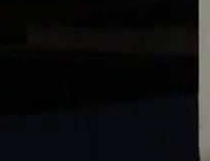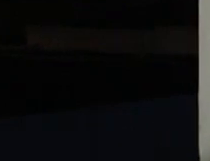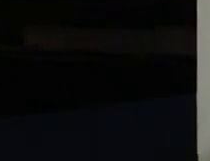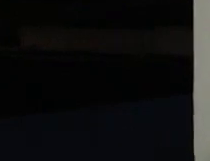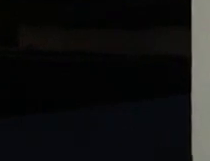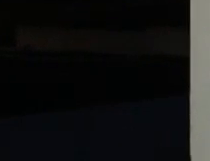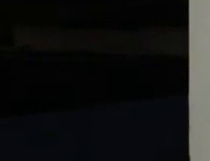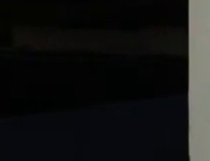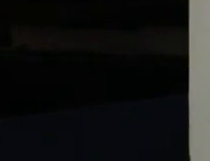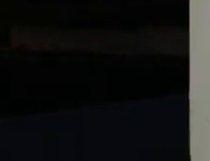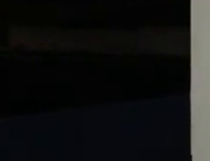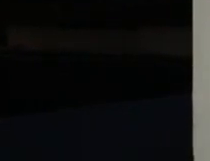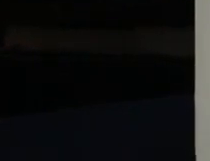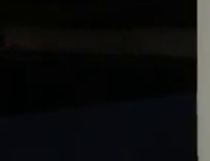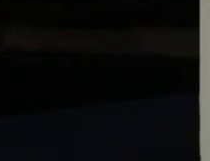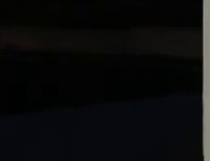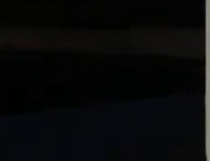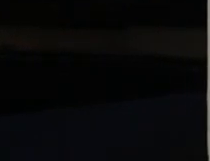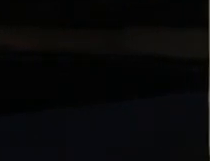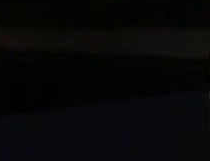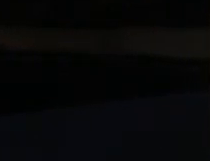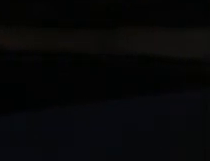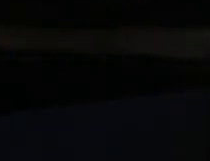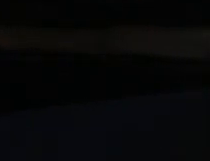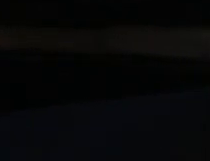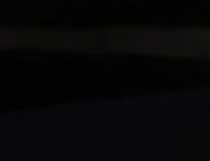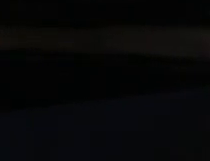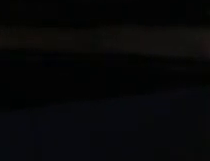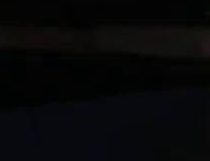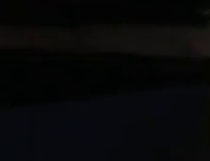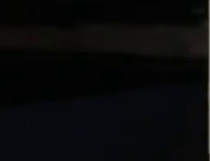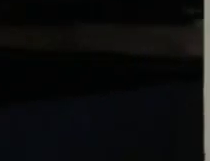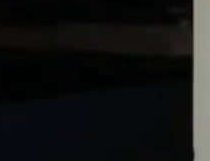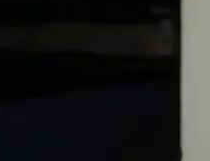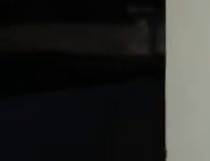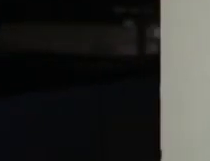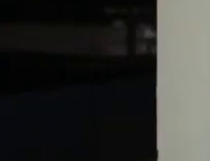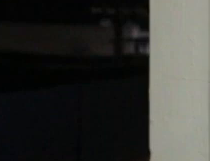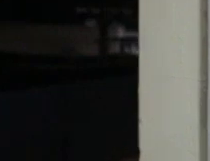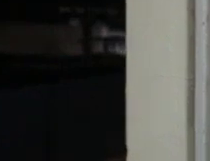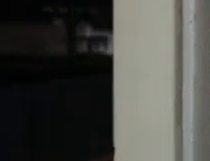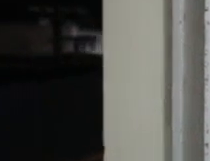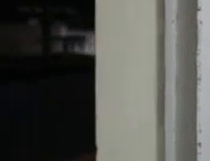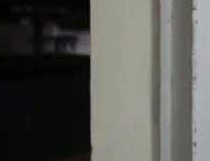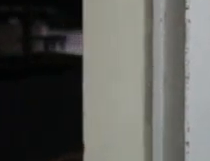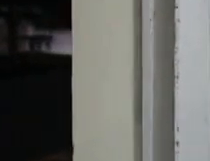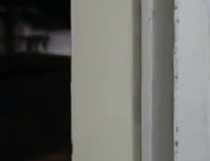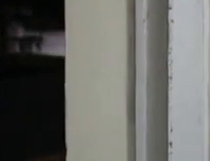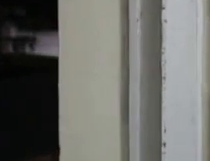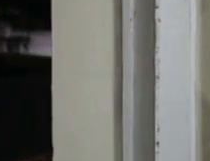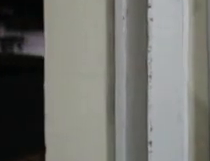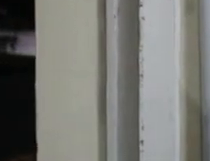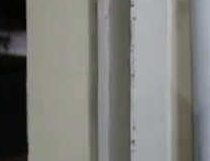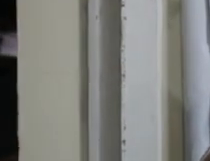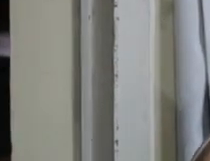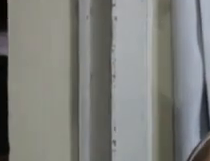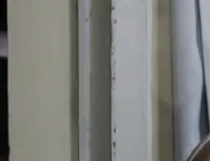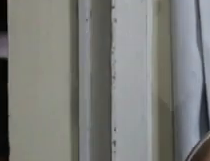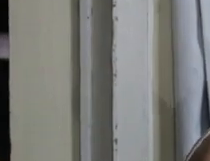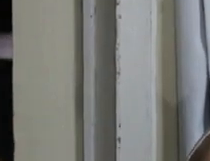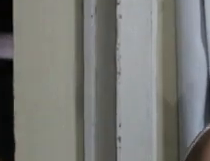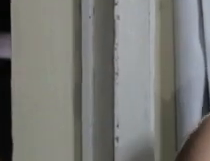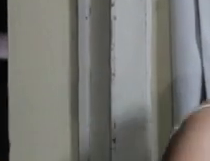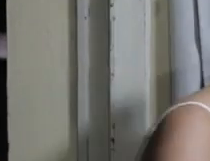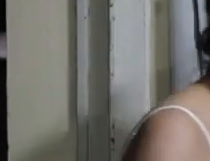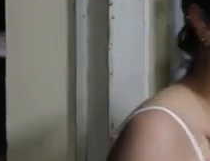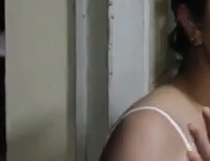toca muito. A casa que é aquela casa que era do Paulinho, como é o nome daquela casa? Que é a única casa aqui de Paranaguá que